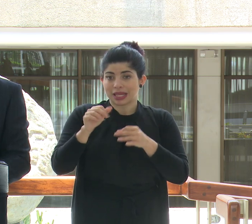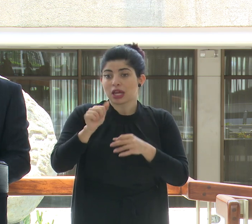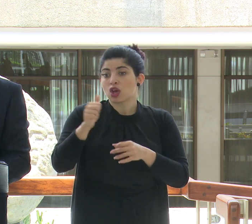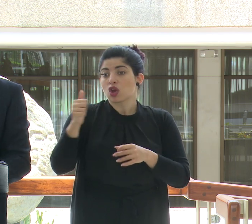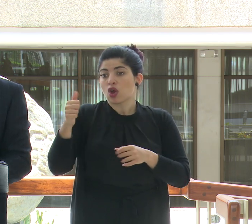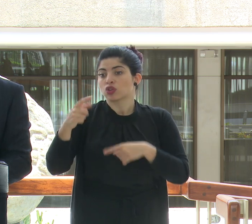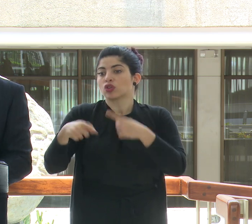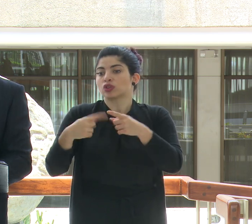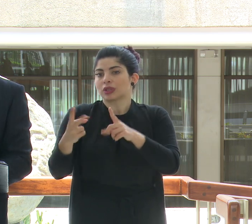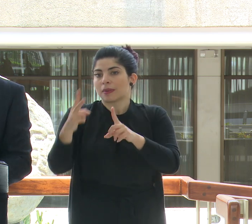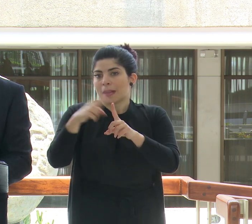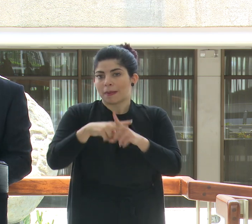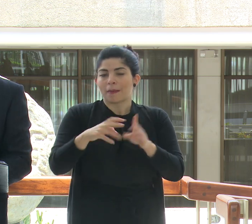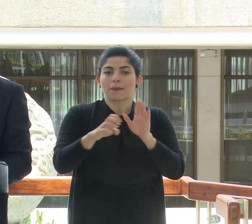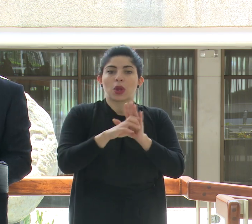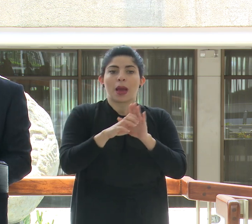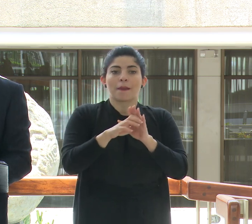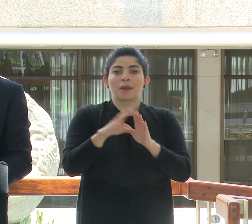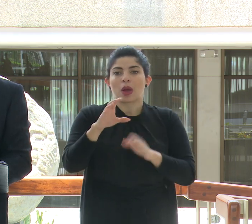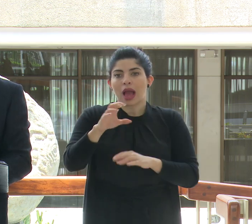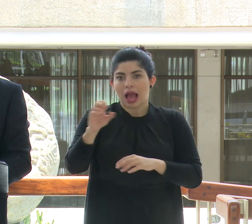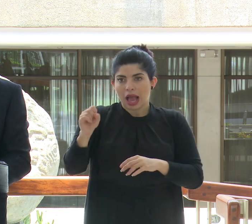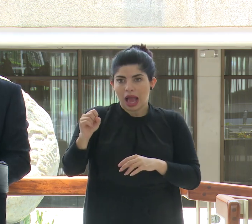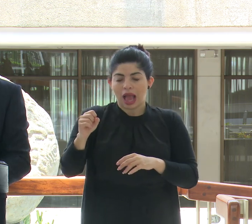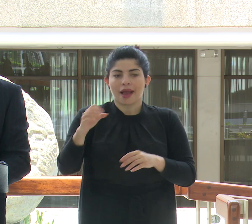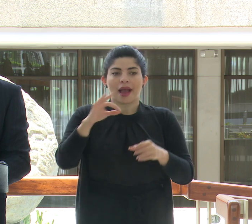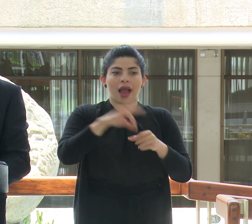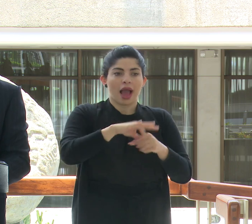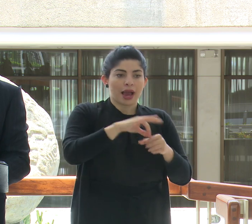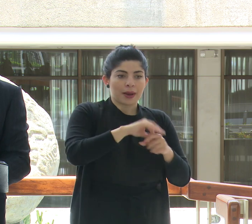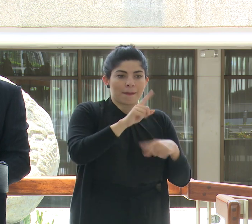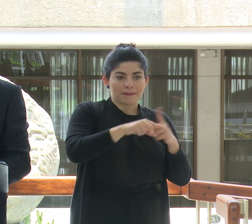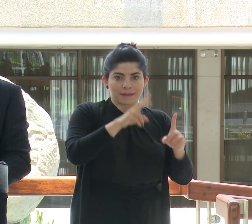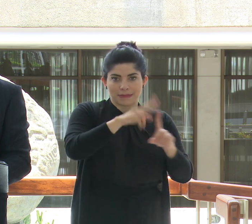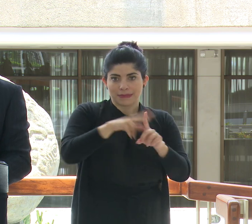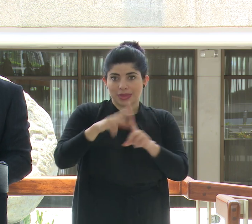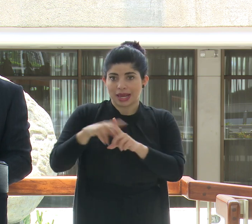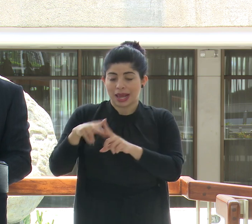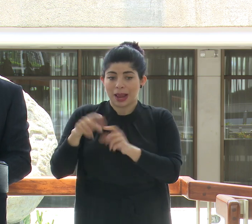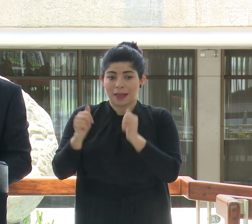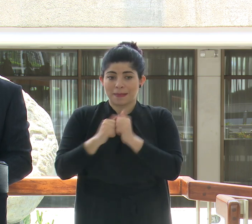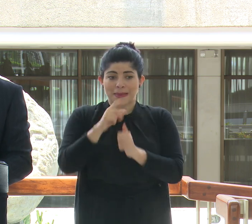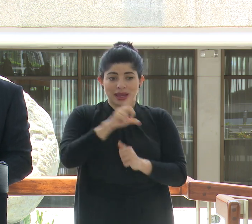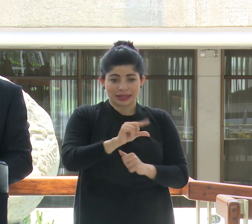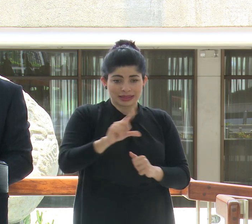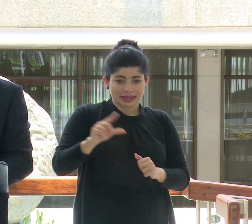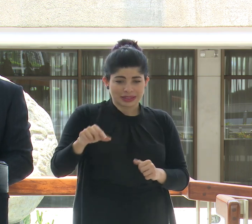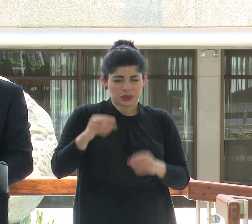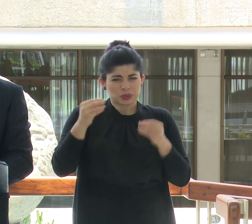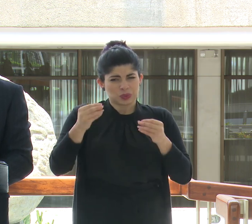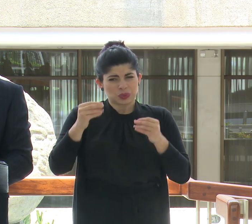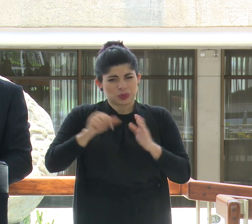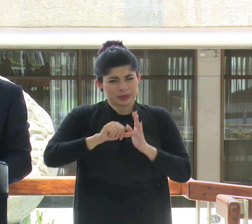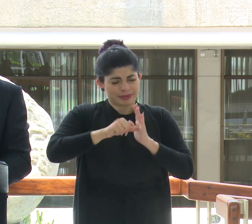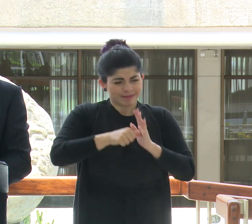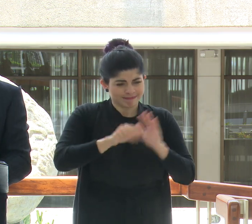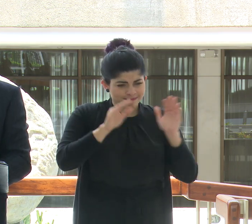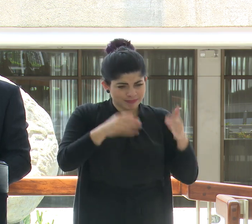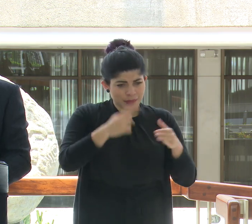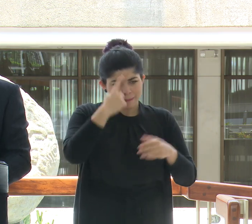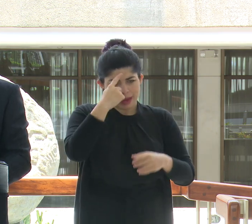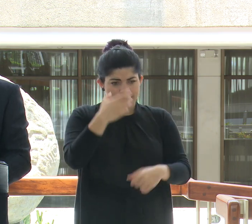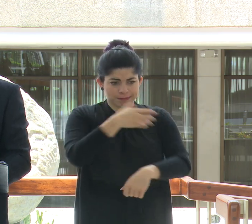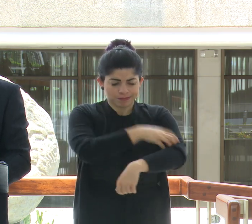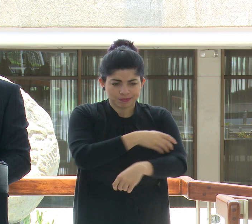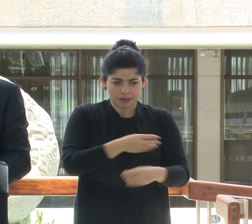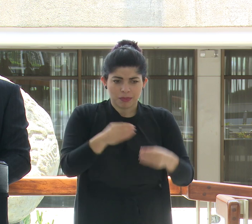que vendrán, por ejemplo, en la parte de la caja, en el sector agropecuario, que es uno de los que más ha bajado. Estamos poniendo mucho énfasis para fortalecer y